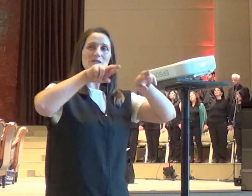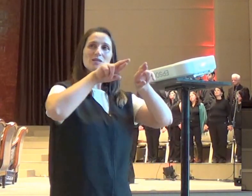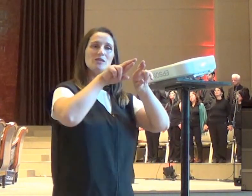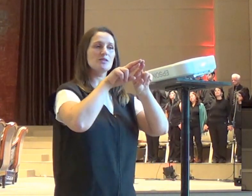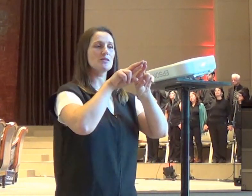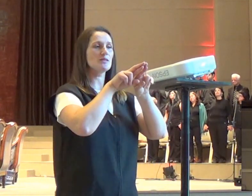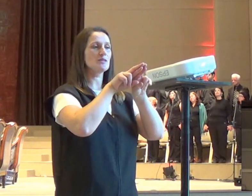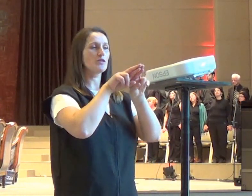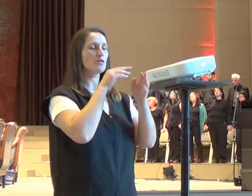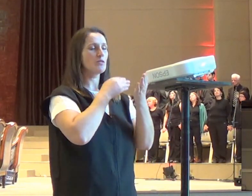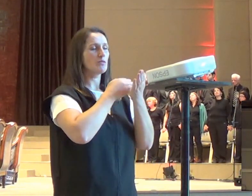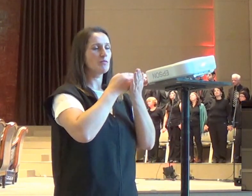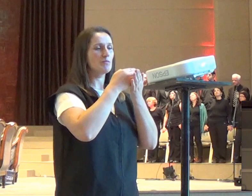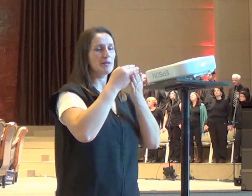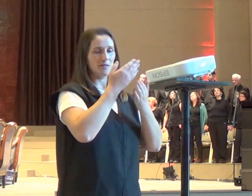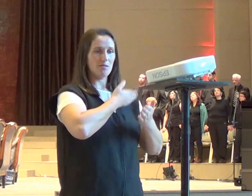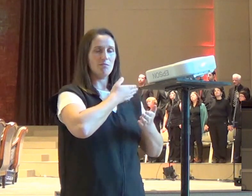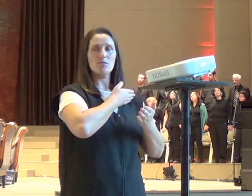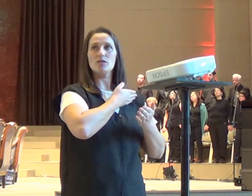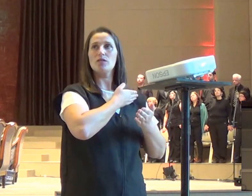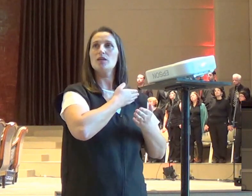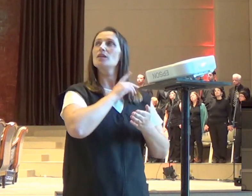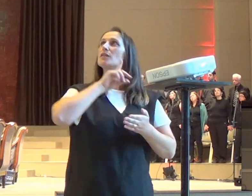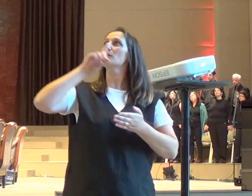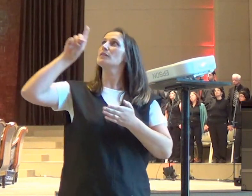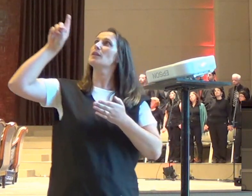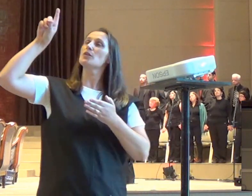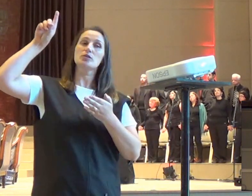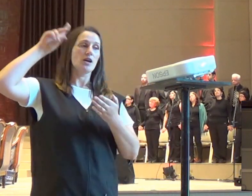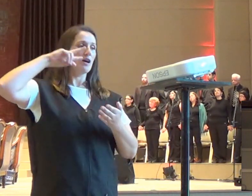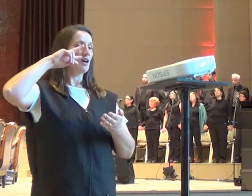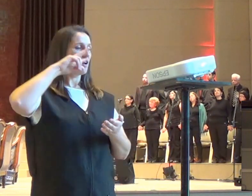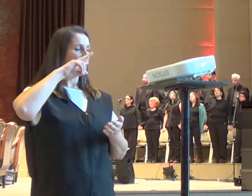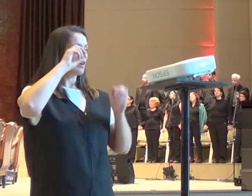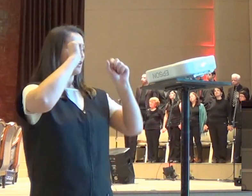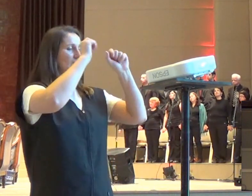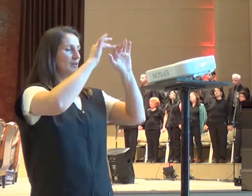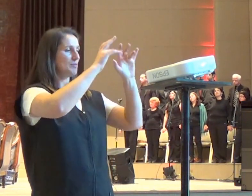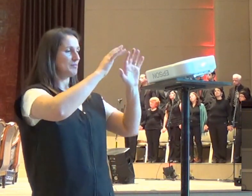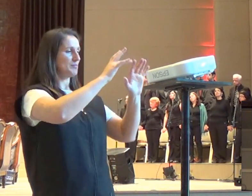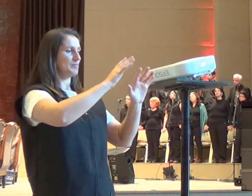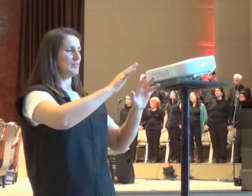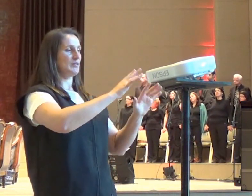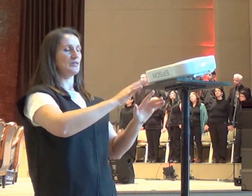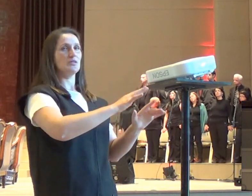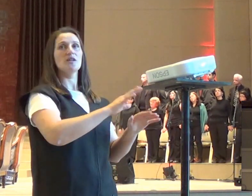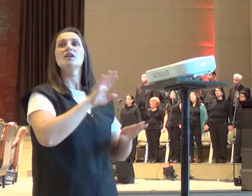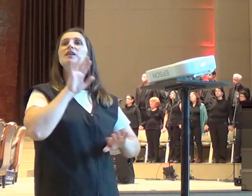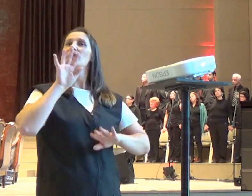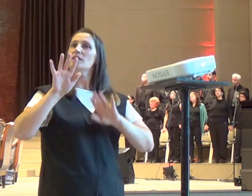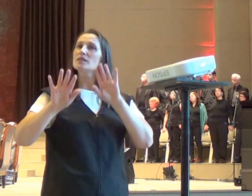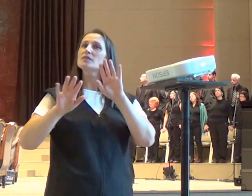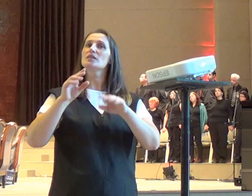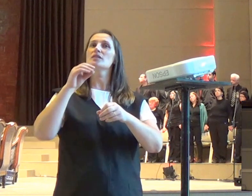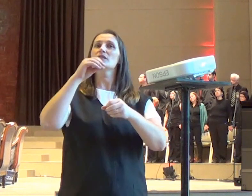Deus derrama a benção e as vezes a gente tem que trabalhar a reconciliação dentro de casa